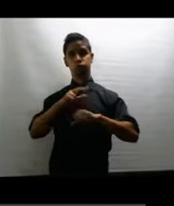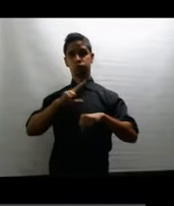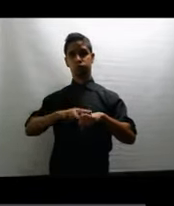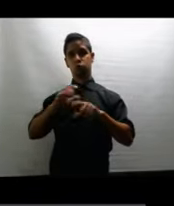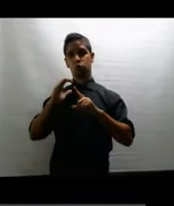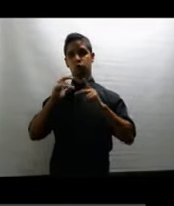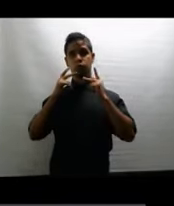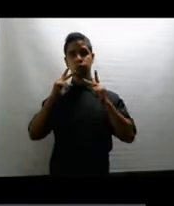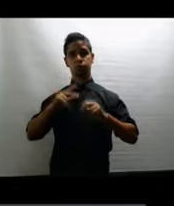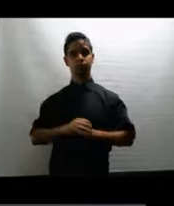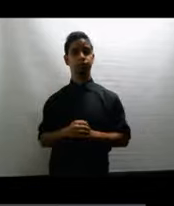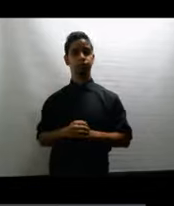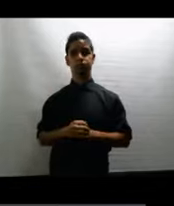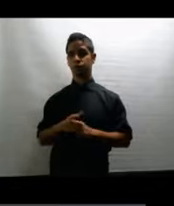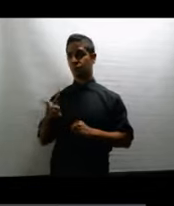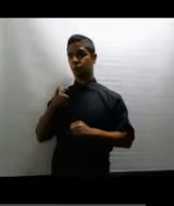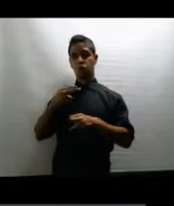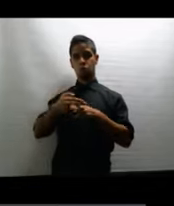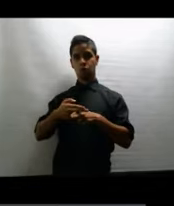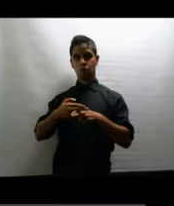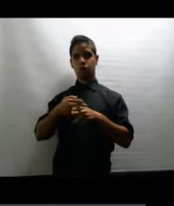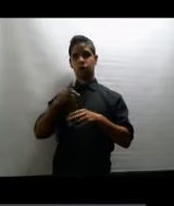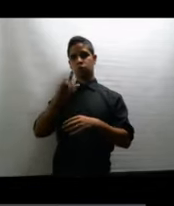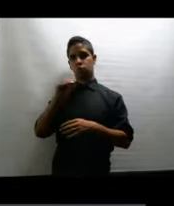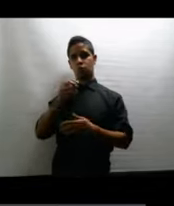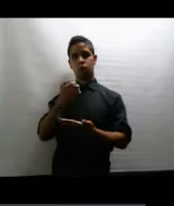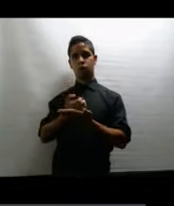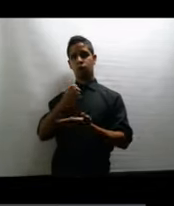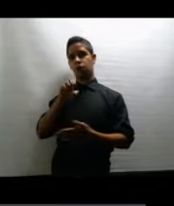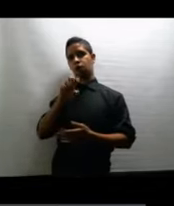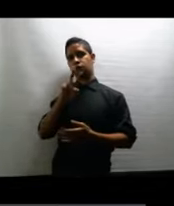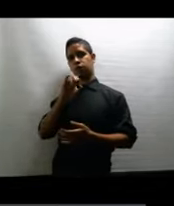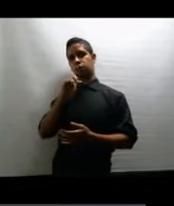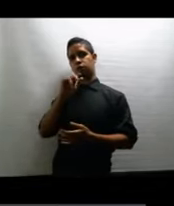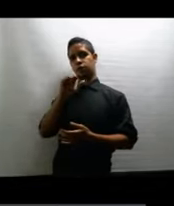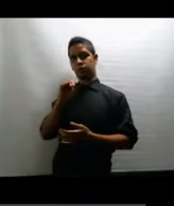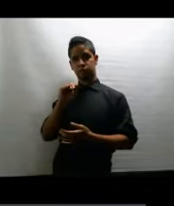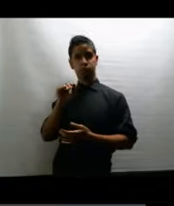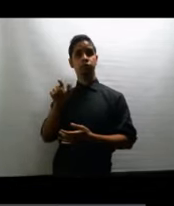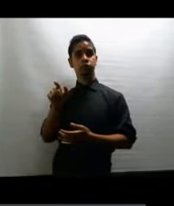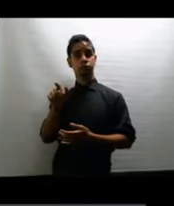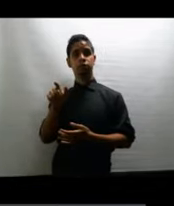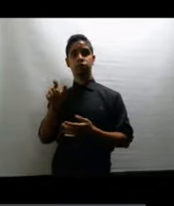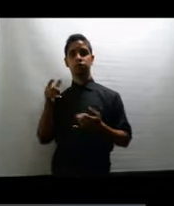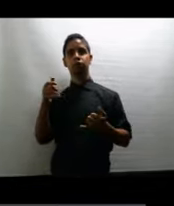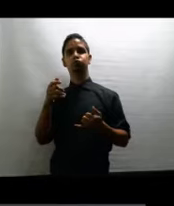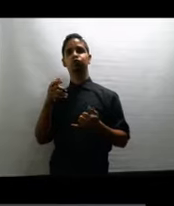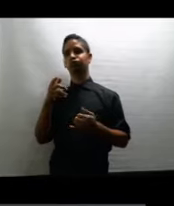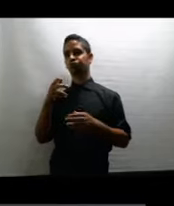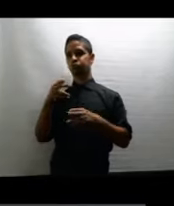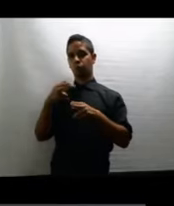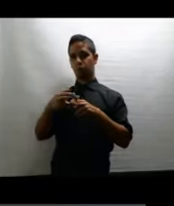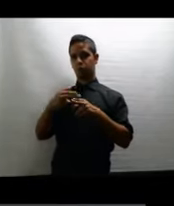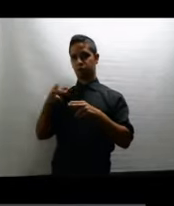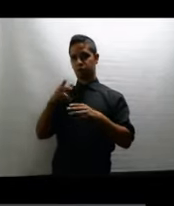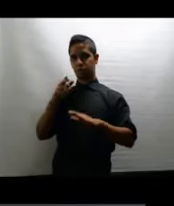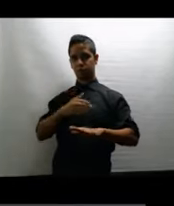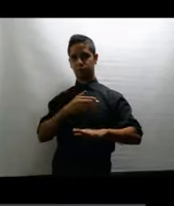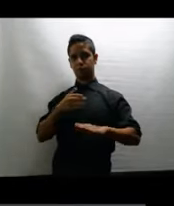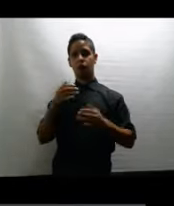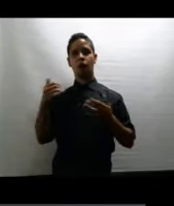Popular. Y el disco se llama Evidencia. ¿Y la canción? Ahora sí que tengo ganas. Eso